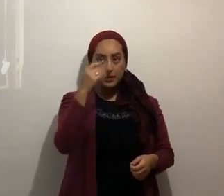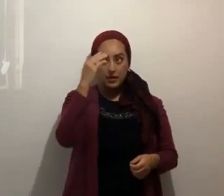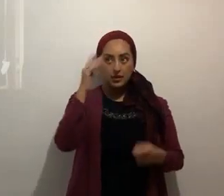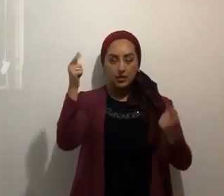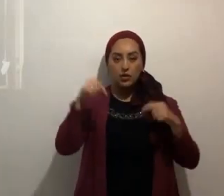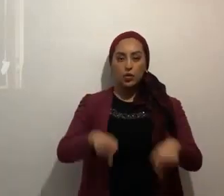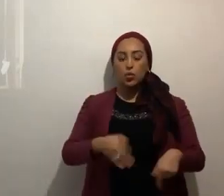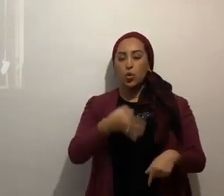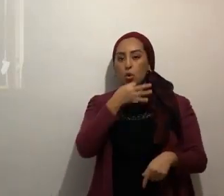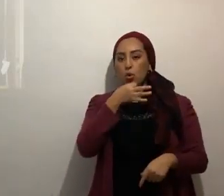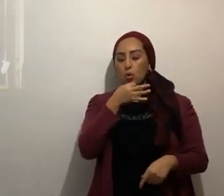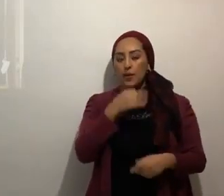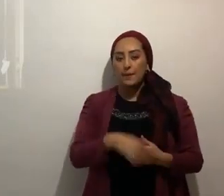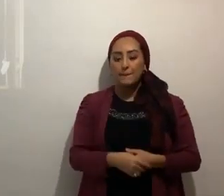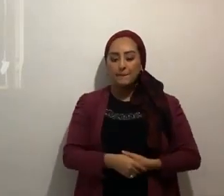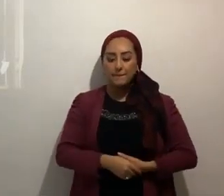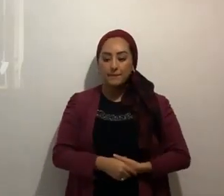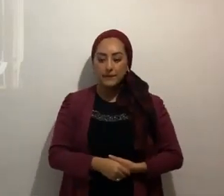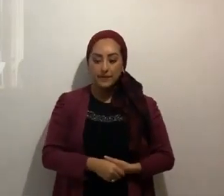Yahshua viene pronto.